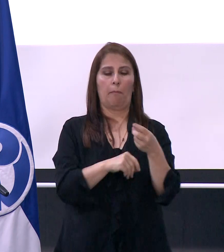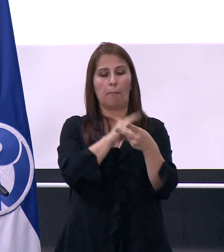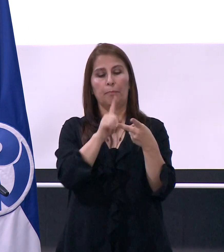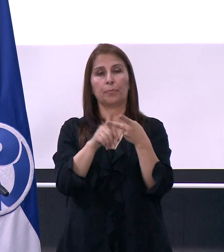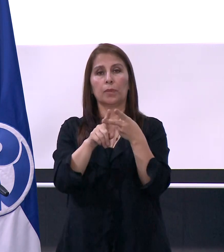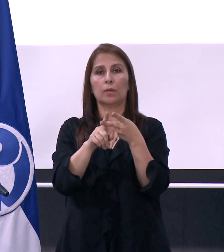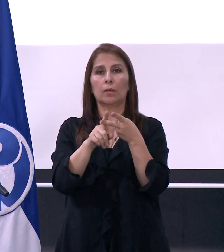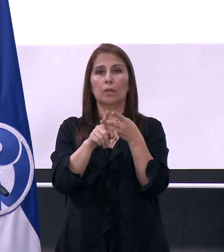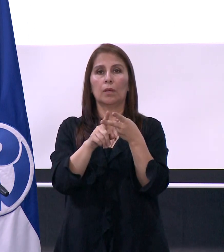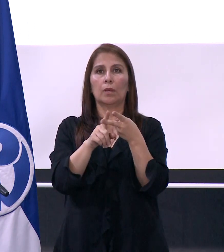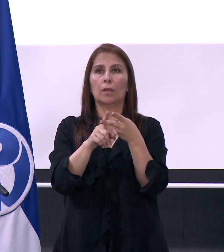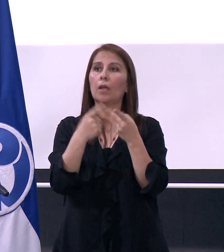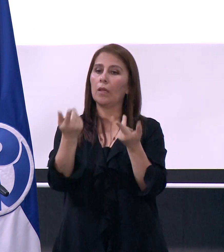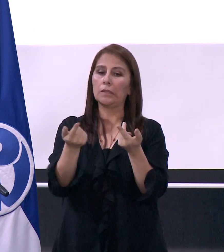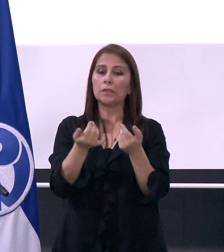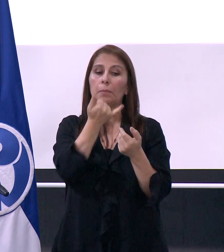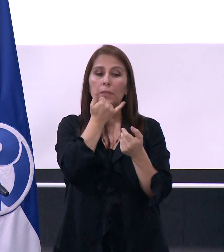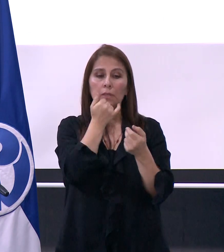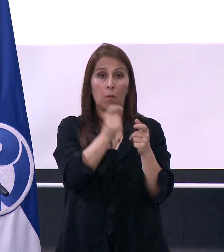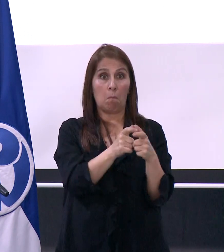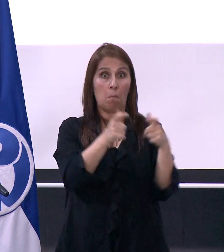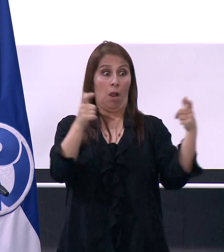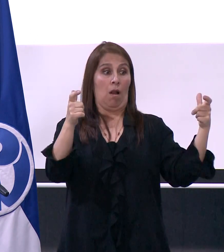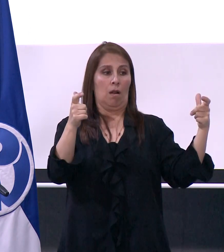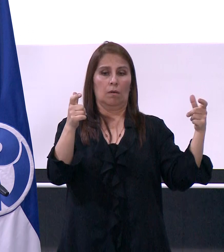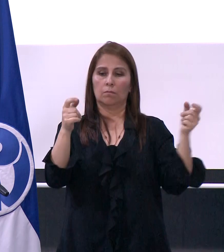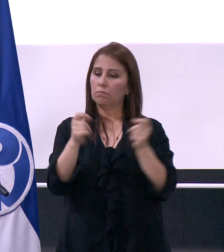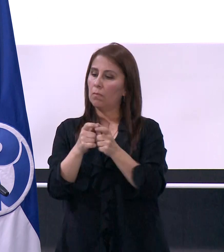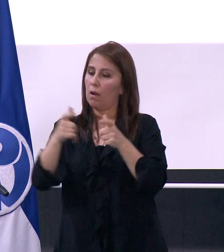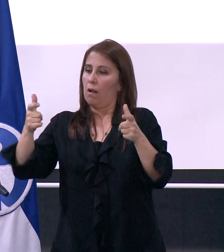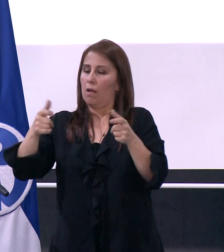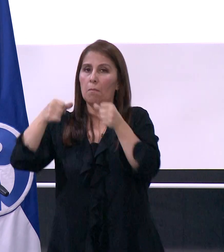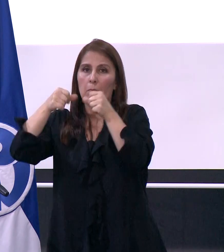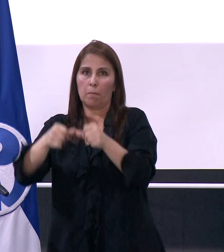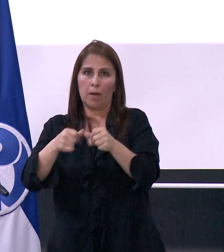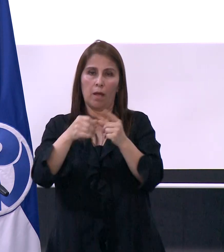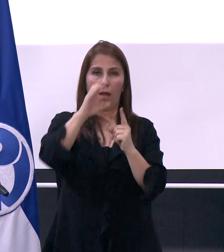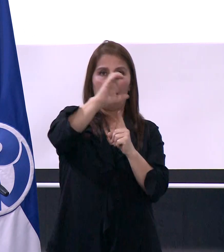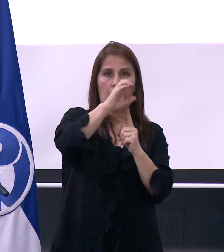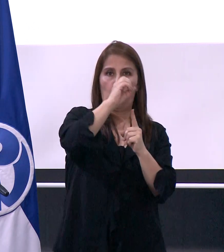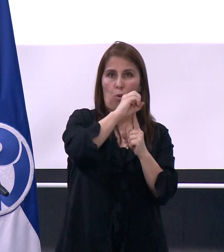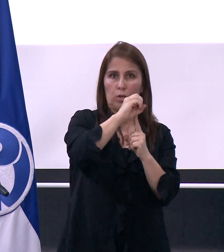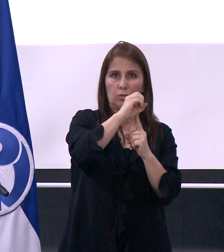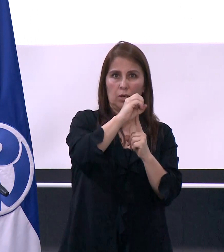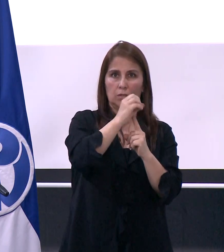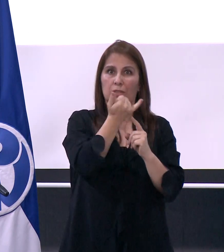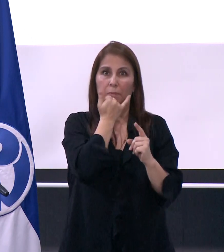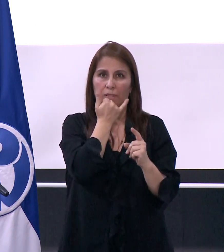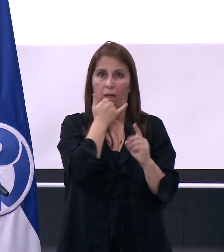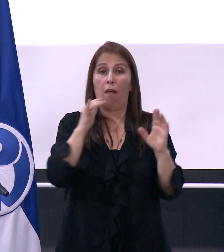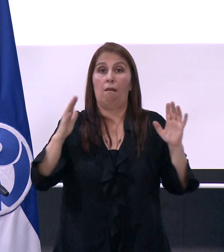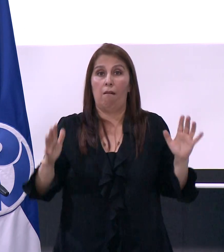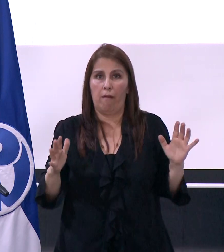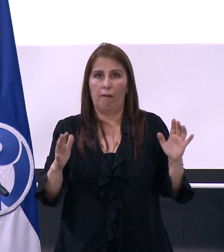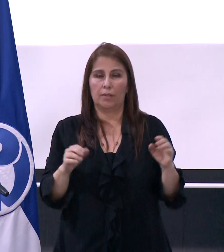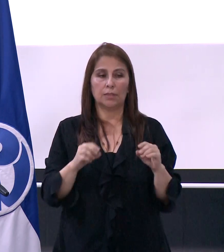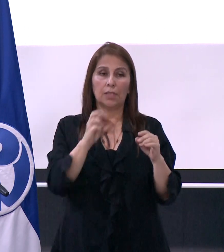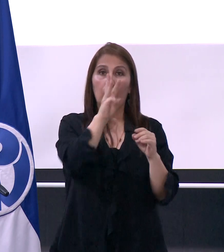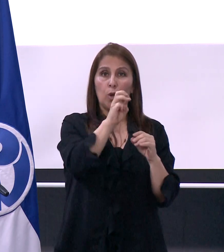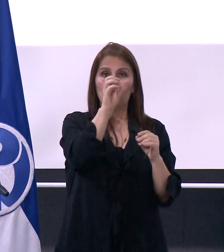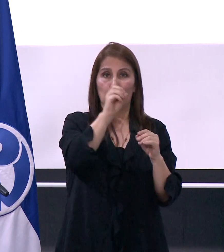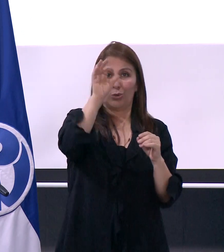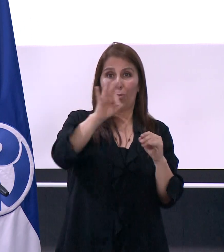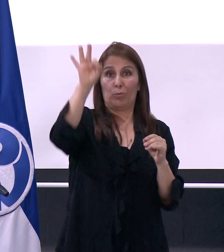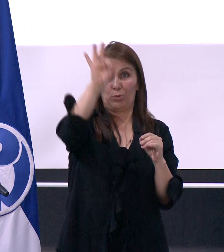de la relación entre profesores de planta y profesores ocasionales o catedráticos de manera que los primeros lleguen a ser por lo menos el 80 por ciento del